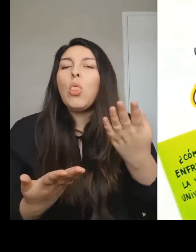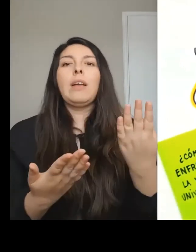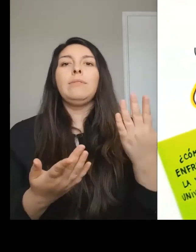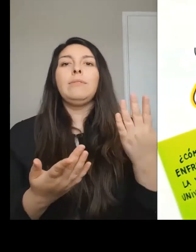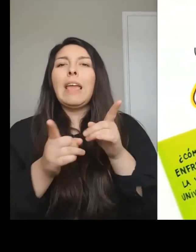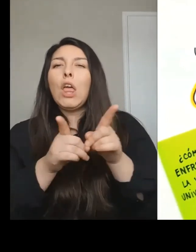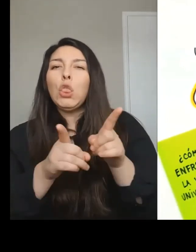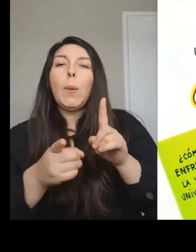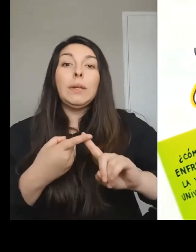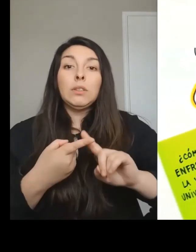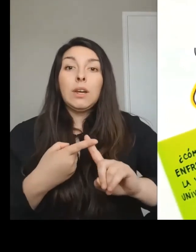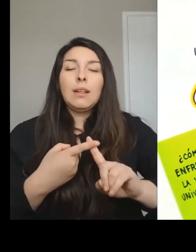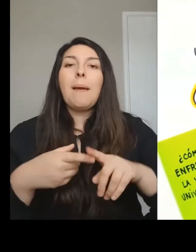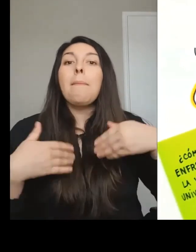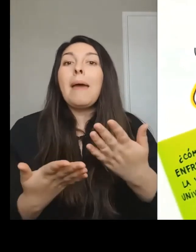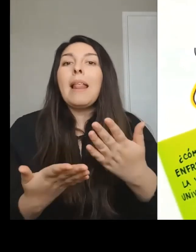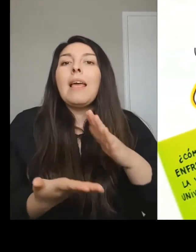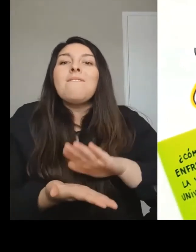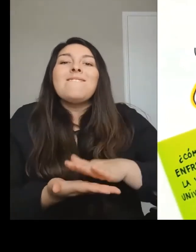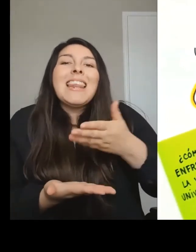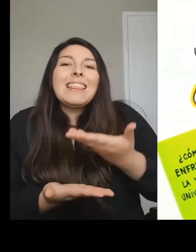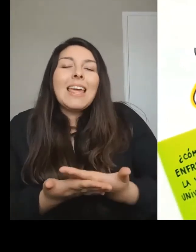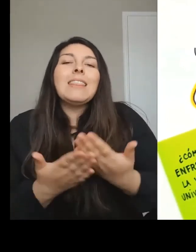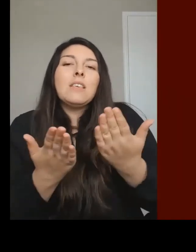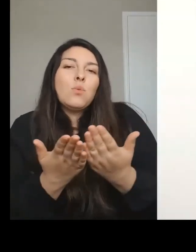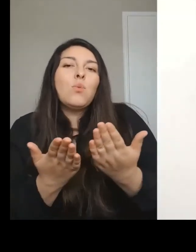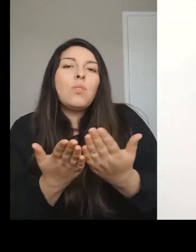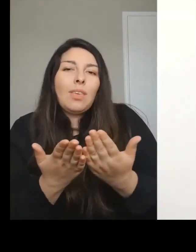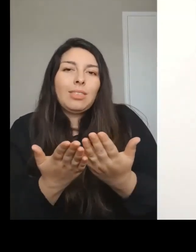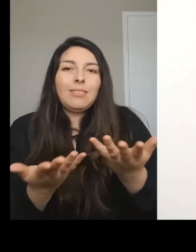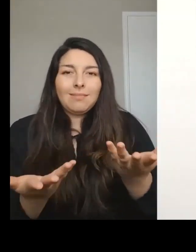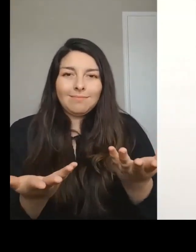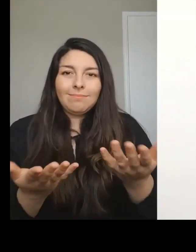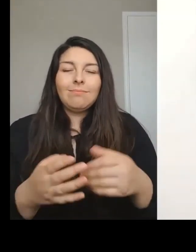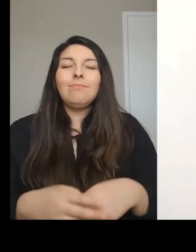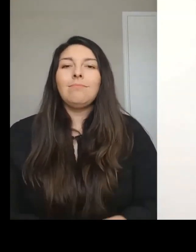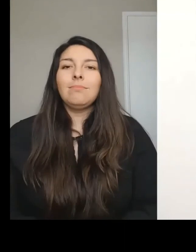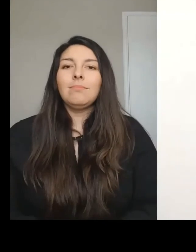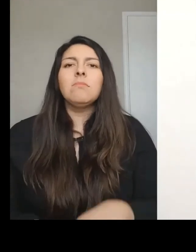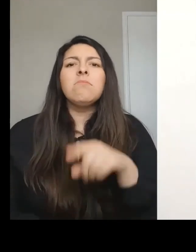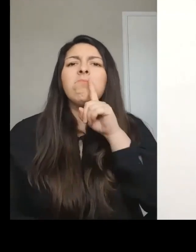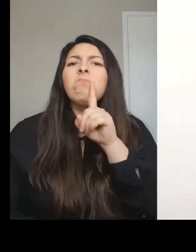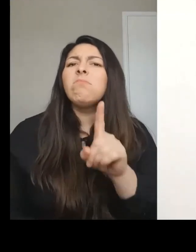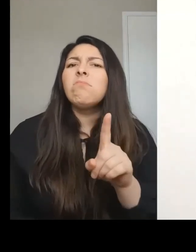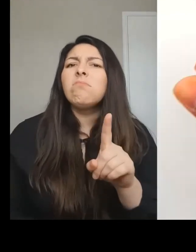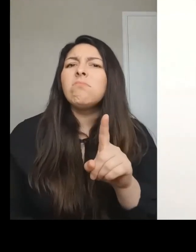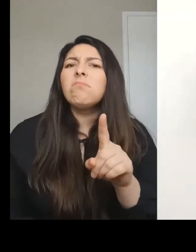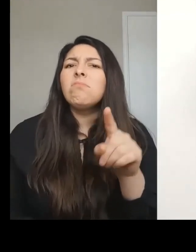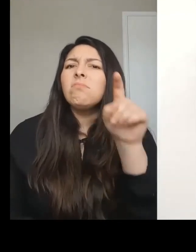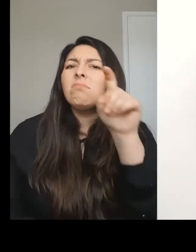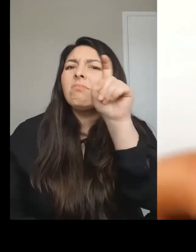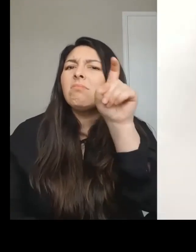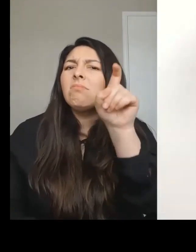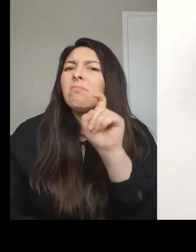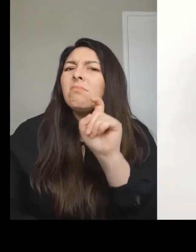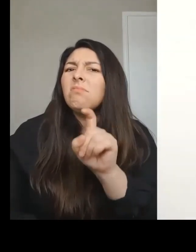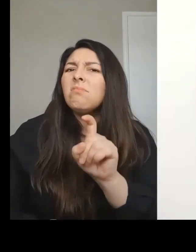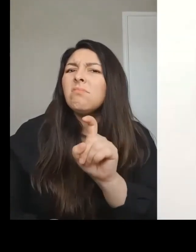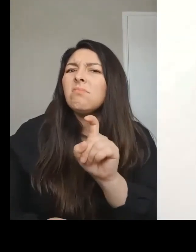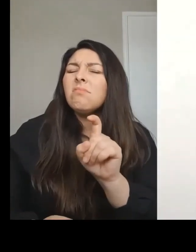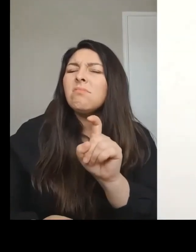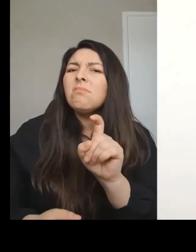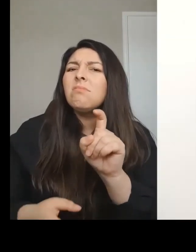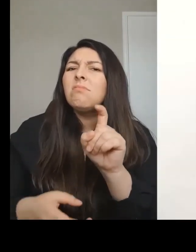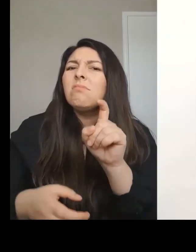contribuyendo al bienestar biopsicosocial de estos. ¿Quiénes reciben el acompañamiento? Todos los